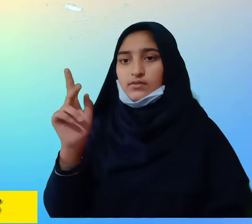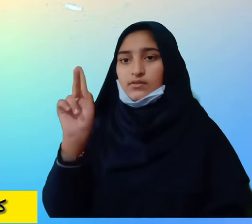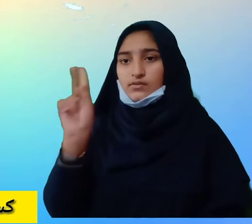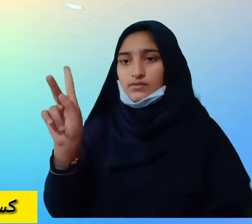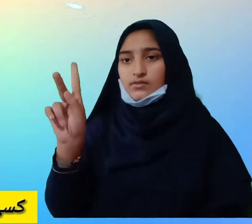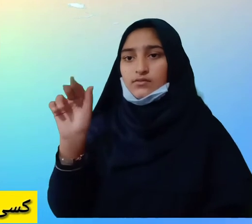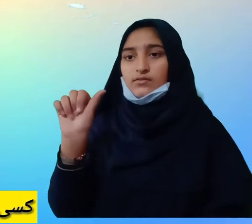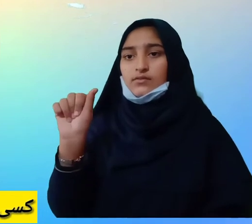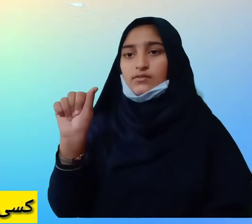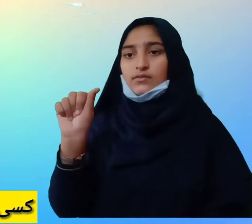कहा